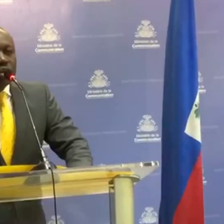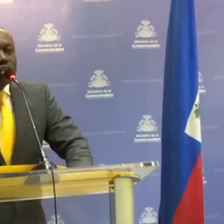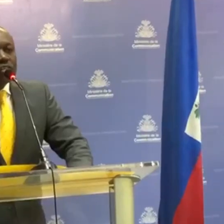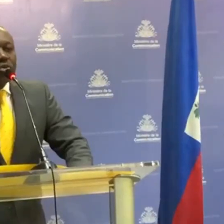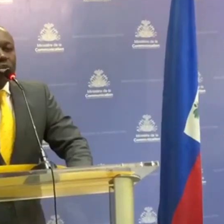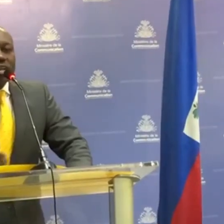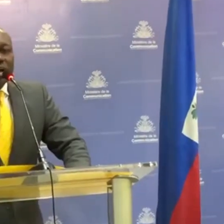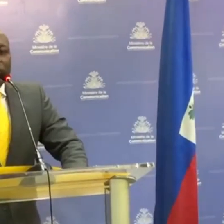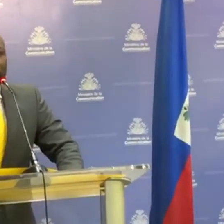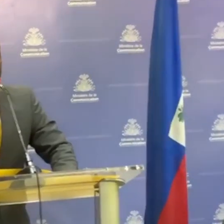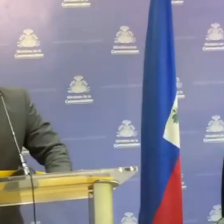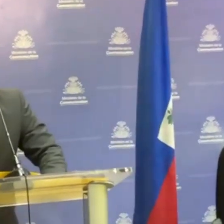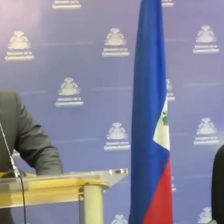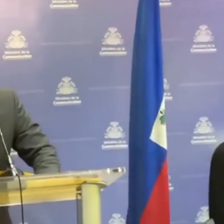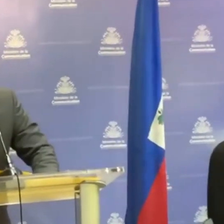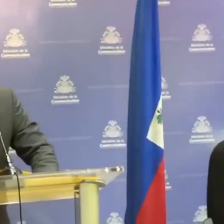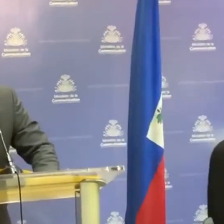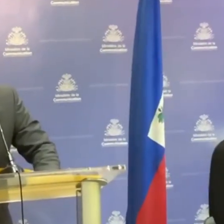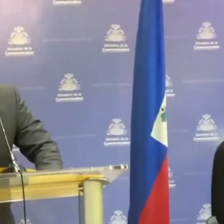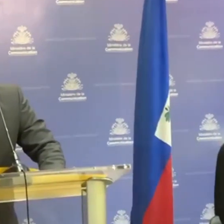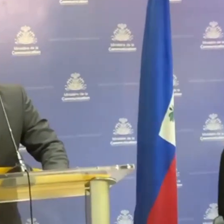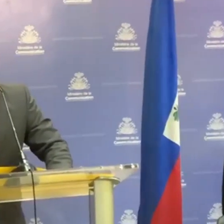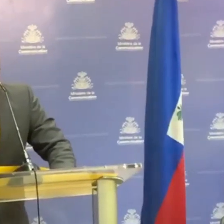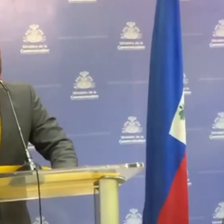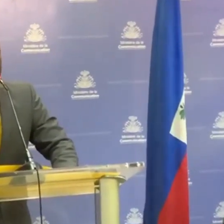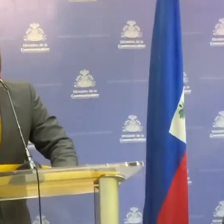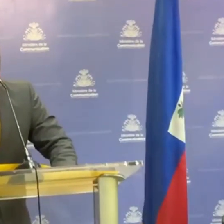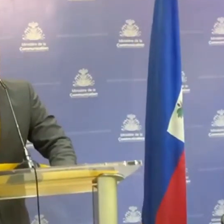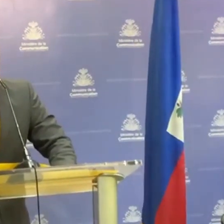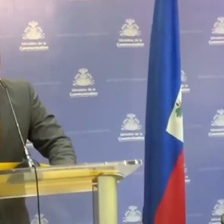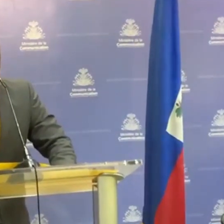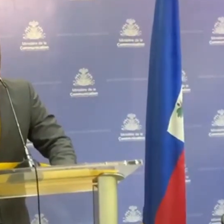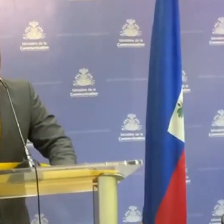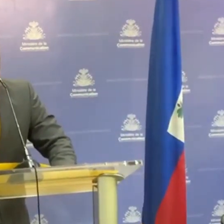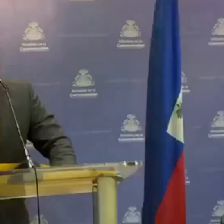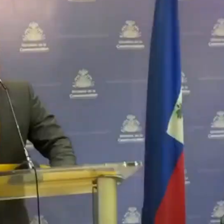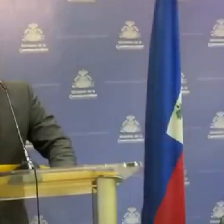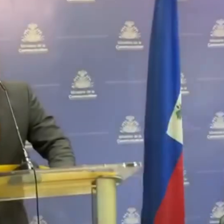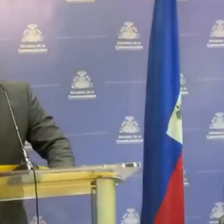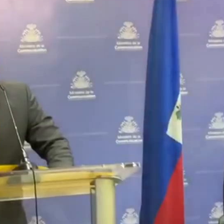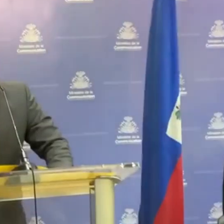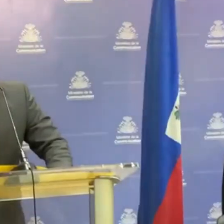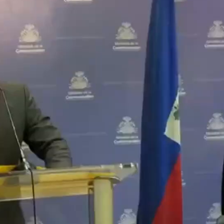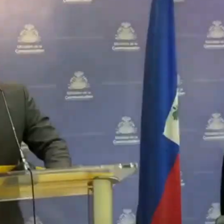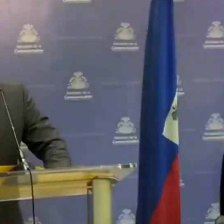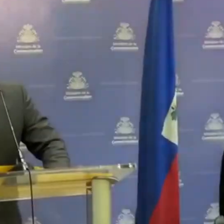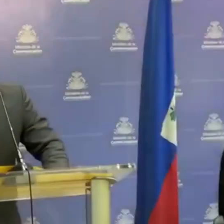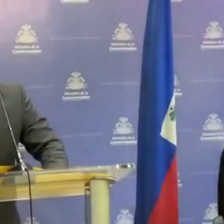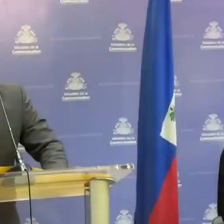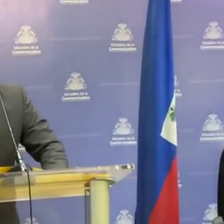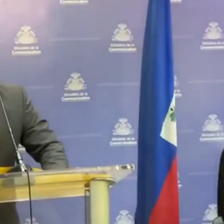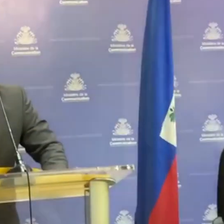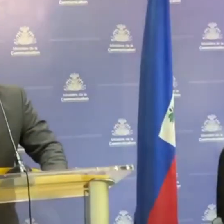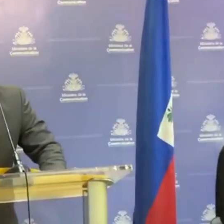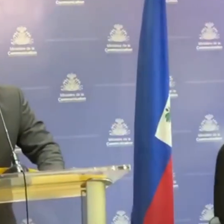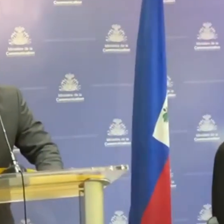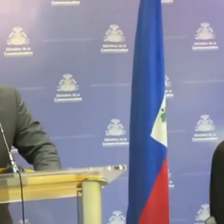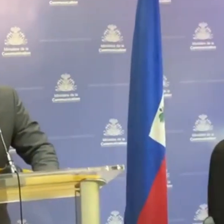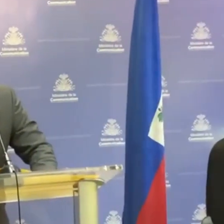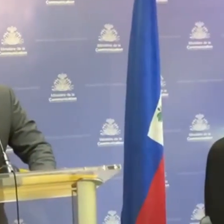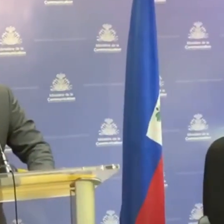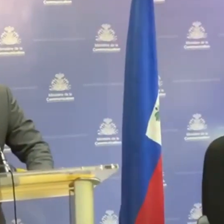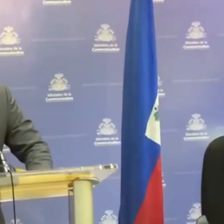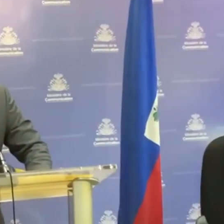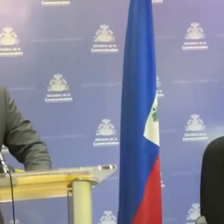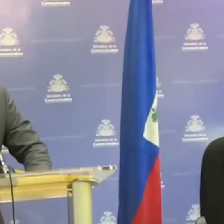yoto. Sans compter en pile l'autre changement qui est vraiment important nouveau texte là proposé et nous comptons ouais, et nous saluer en pile